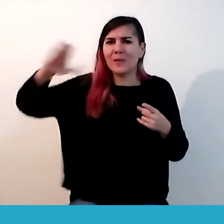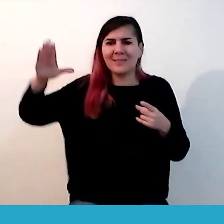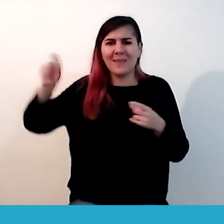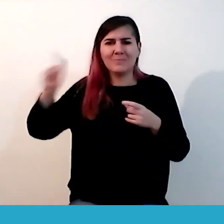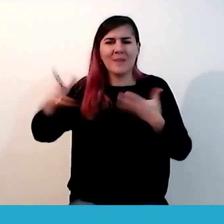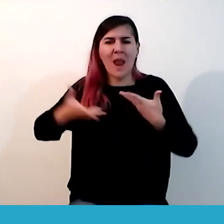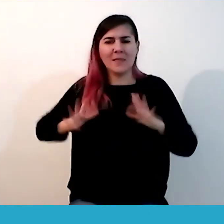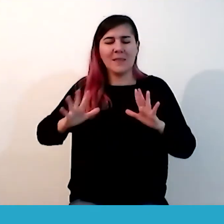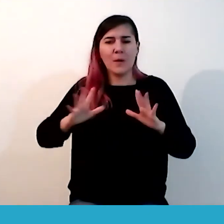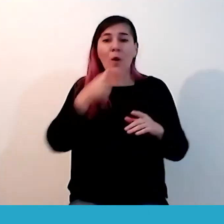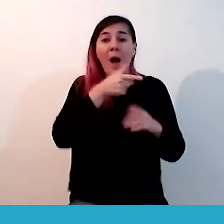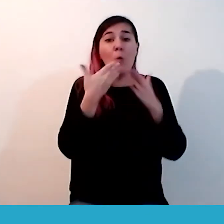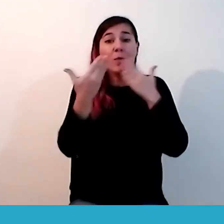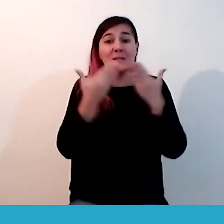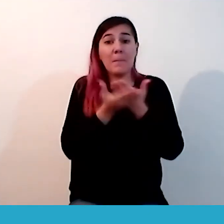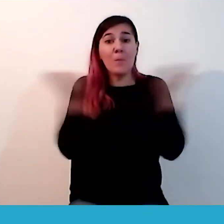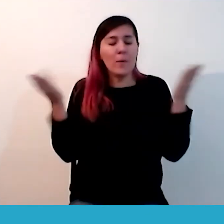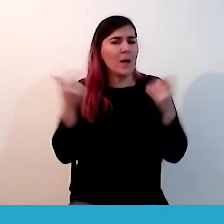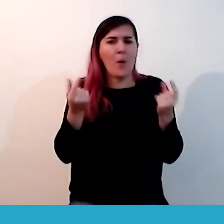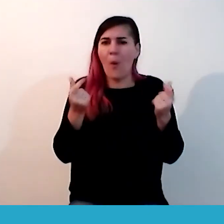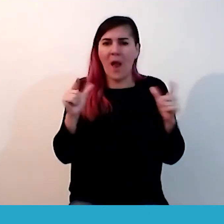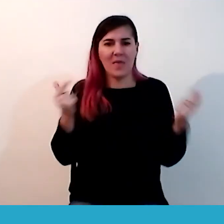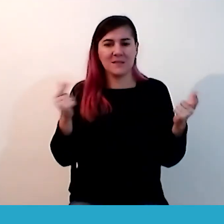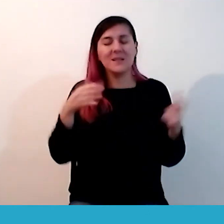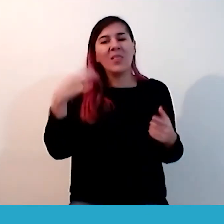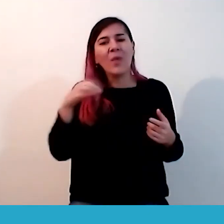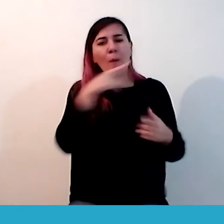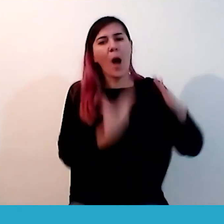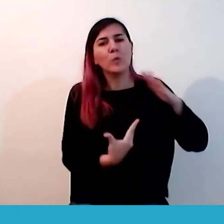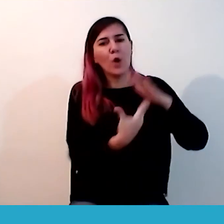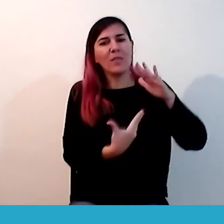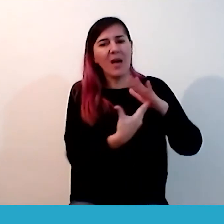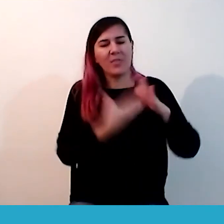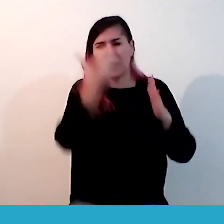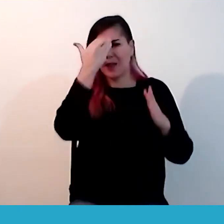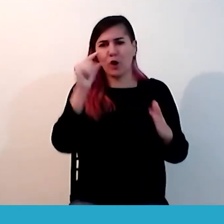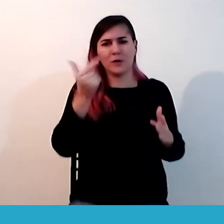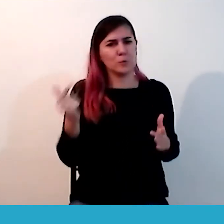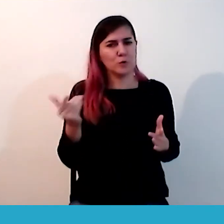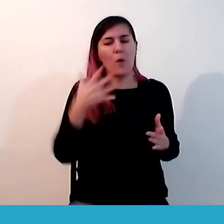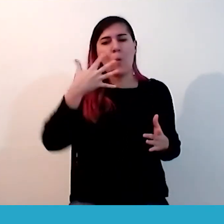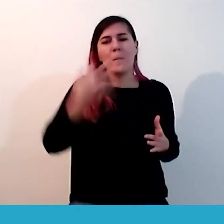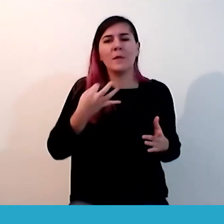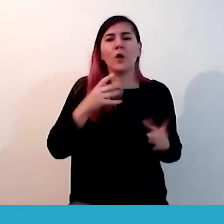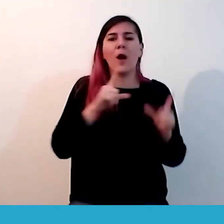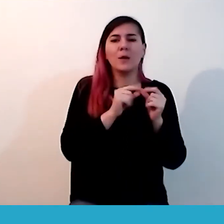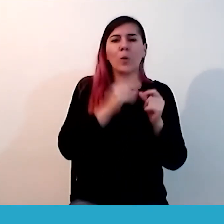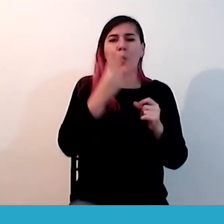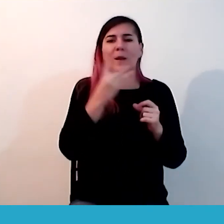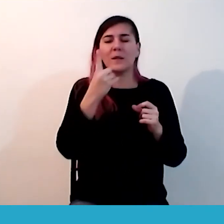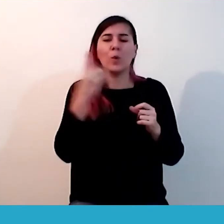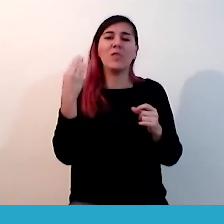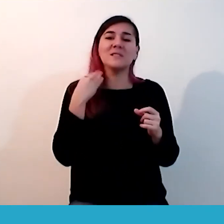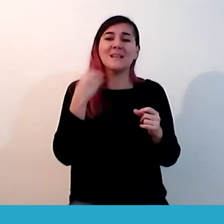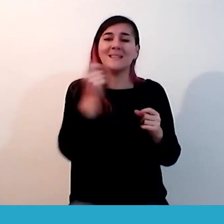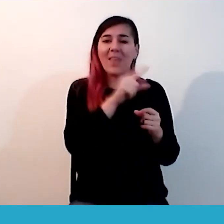esta audiencia pública carece de toda validez, debiendo las autoridades declararla inconstitucional en cumplimiento de los artículos 41 y 16 de la Constitución